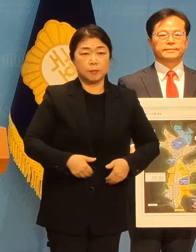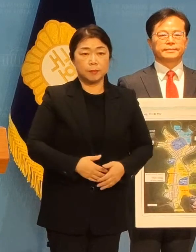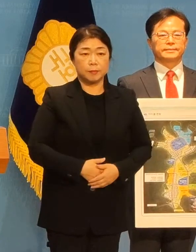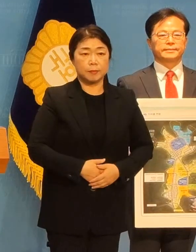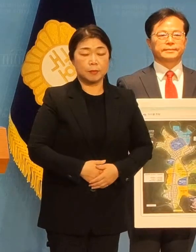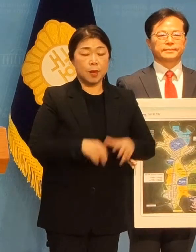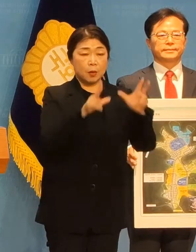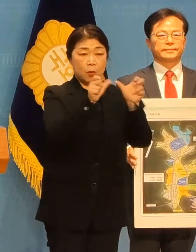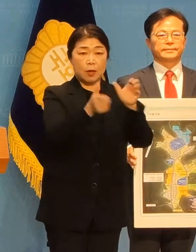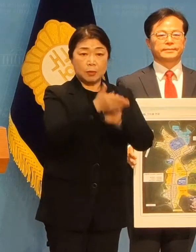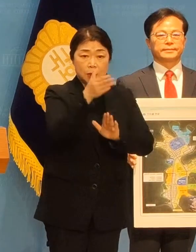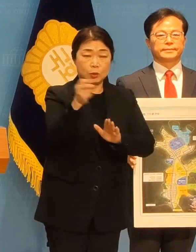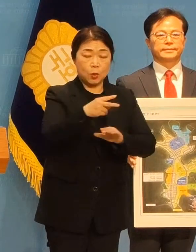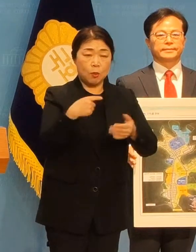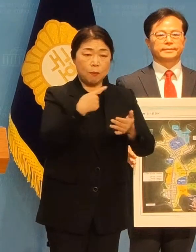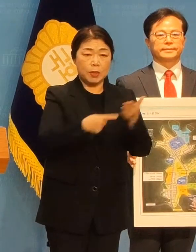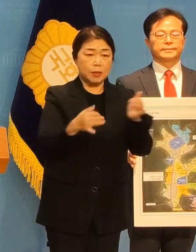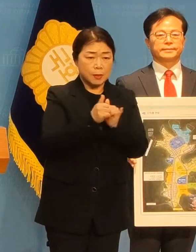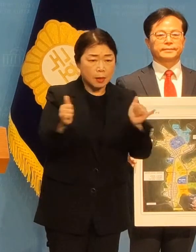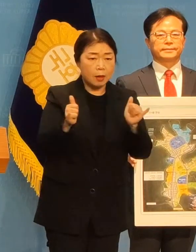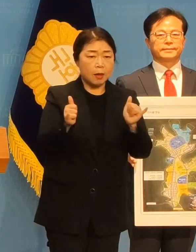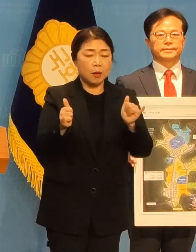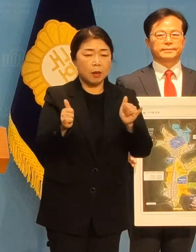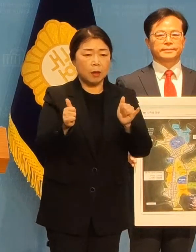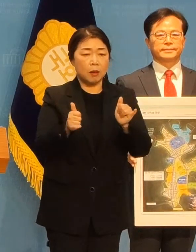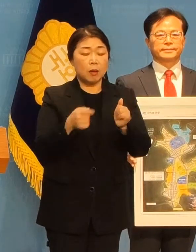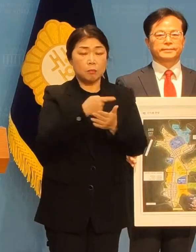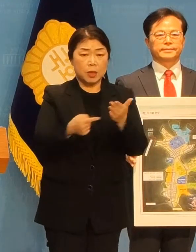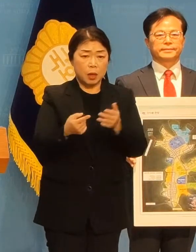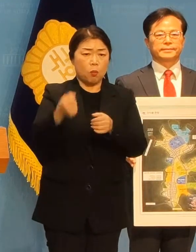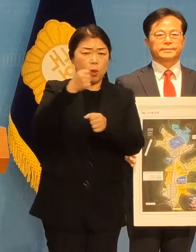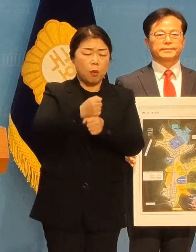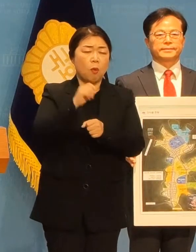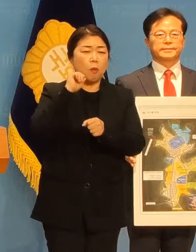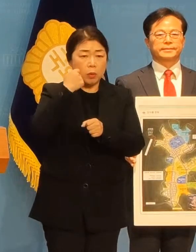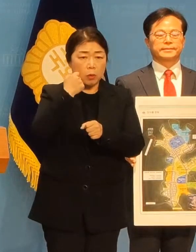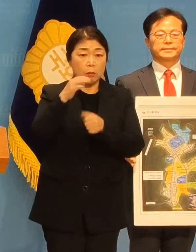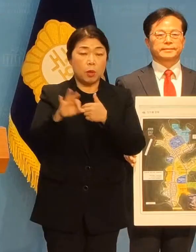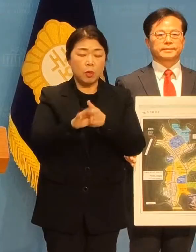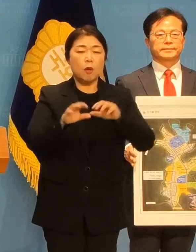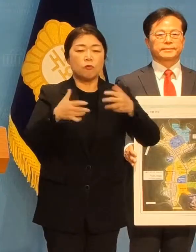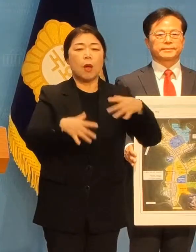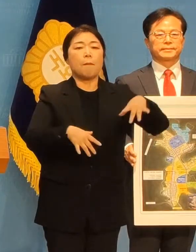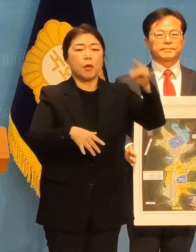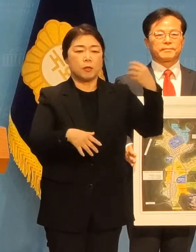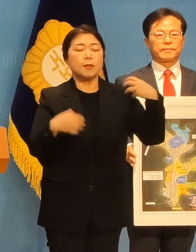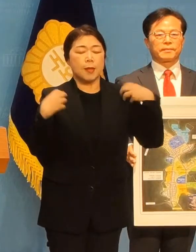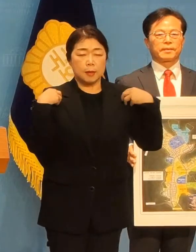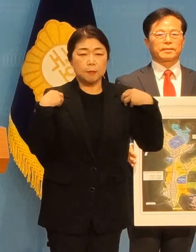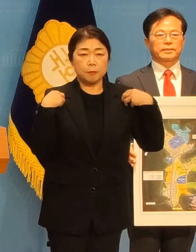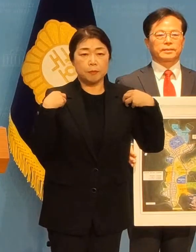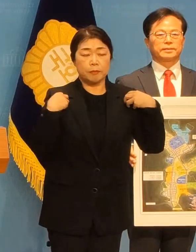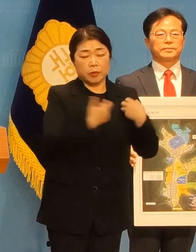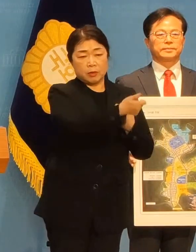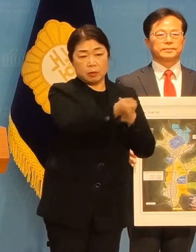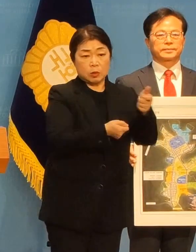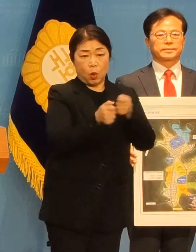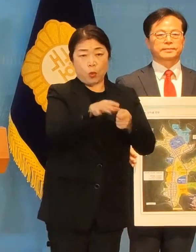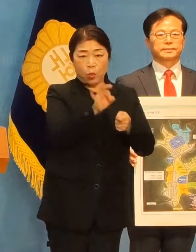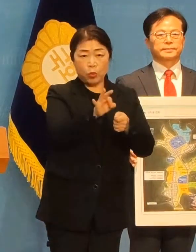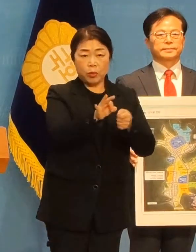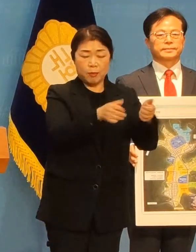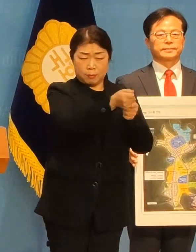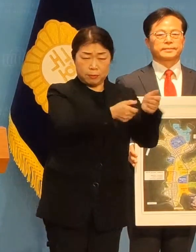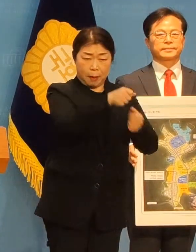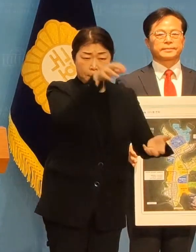피해 회복이 심히 곤란하다고 인정되는 경우에는 국가가 우선 몰수 추징해서 피해자에게